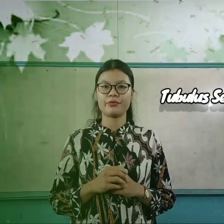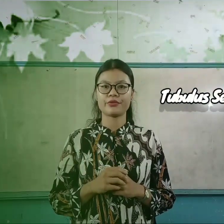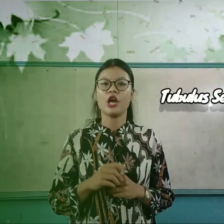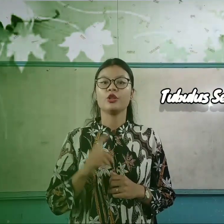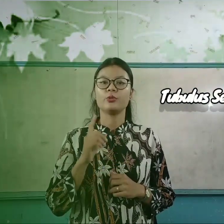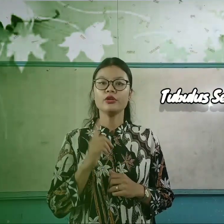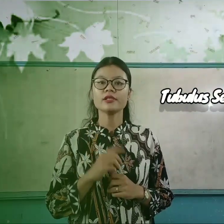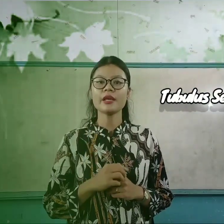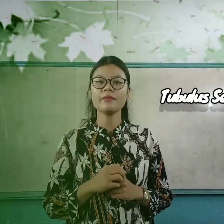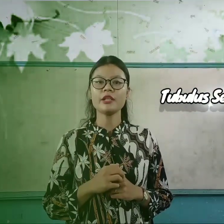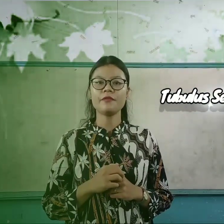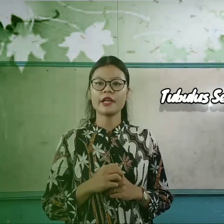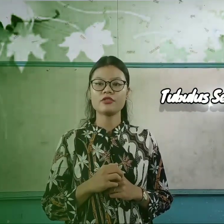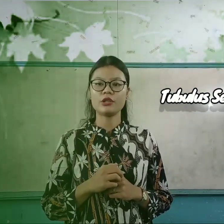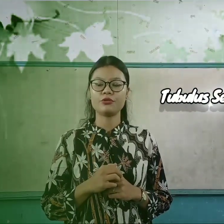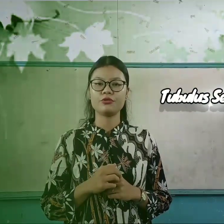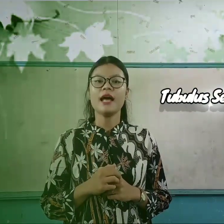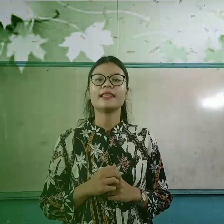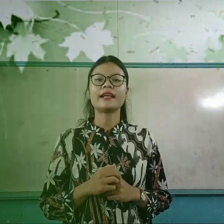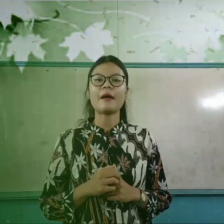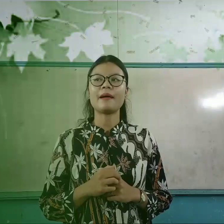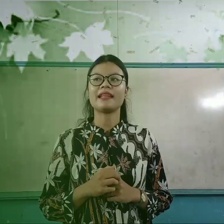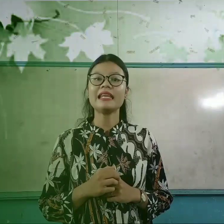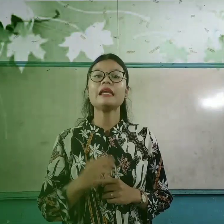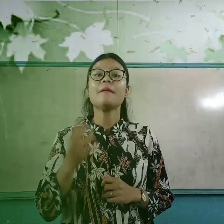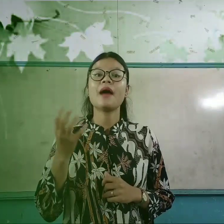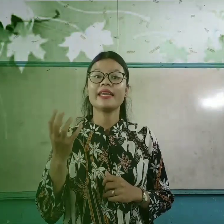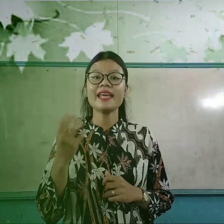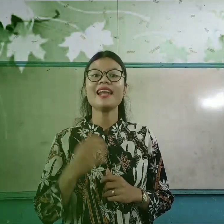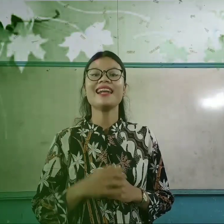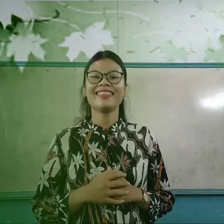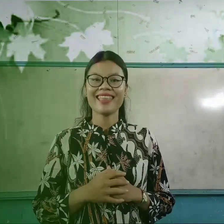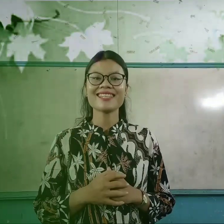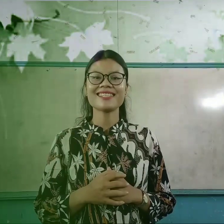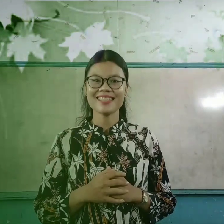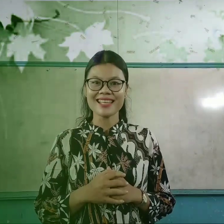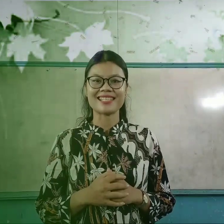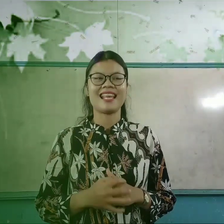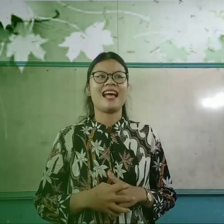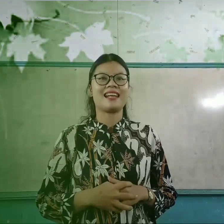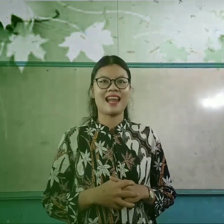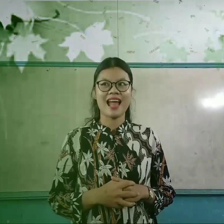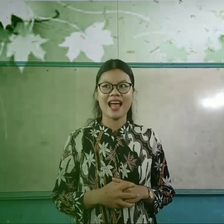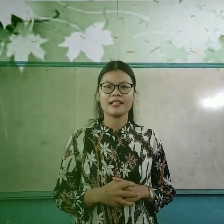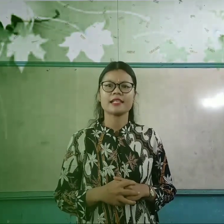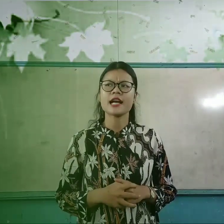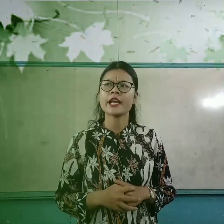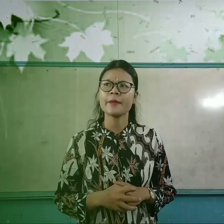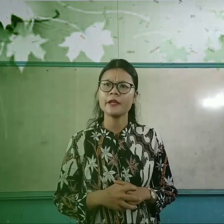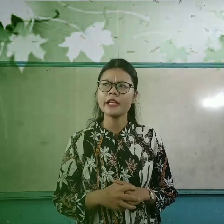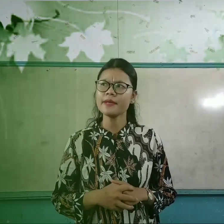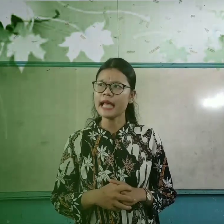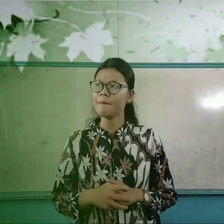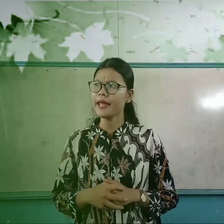seminiferus. Tubulus seminiferus itu terdapat di bagian testis. Nah, sedangkan epididymis apa